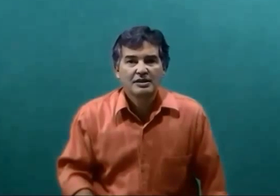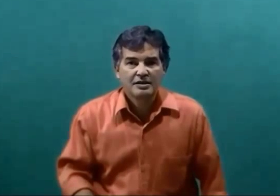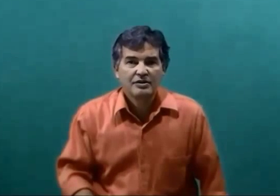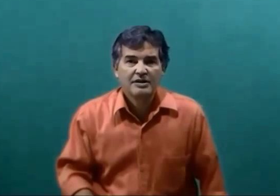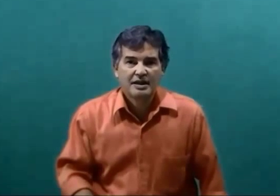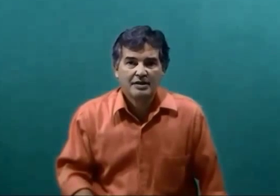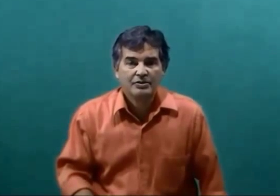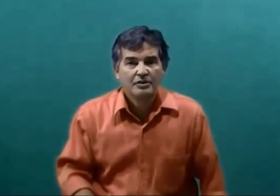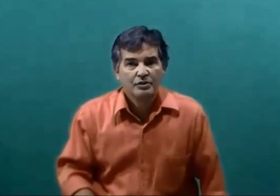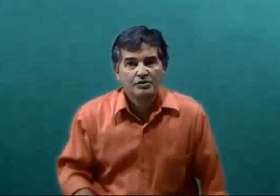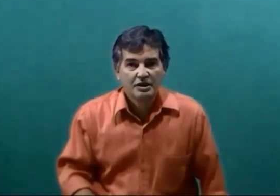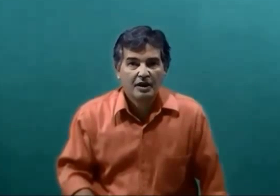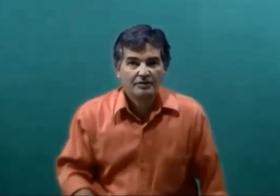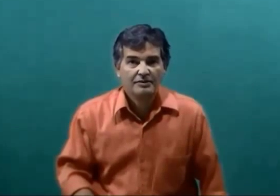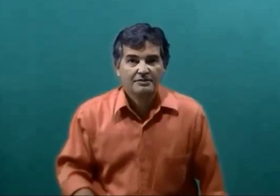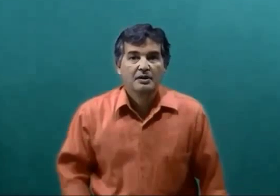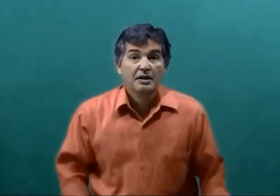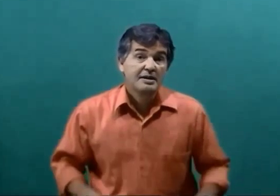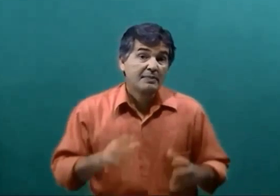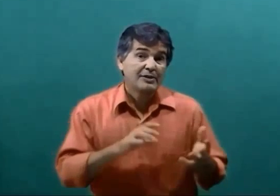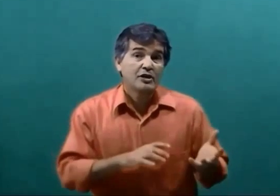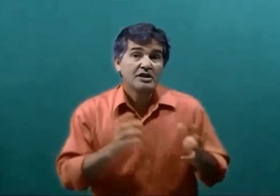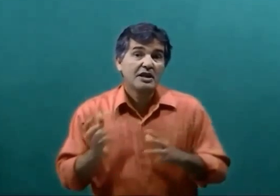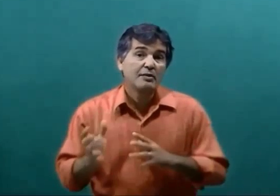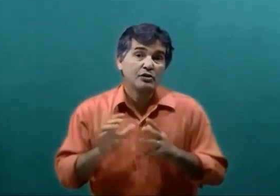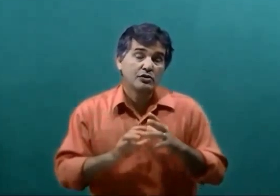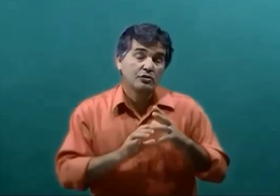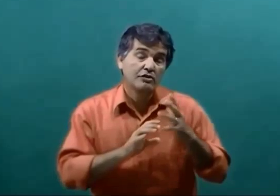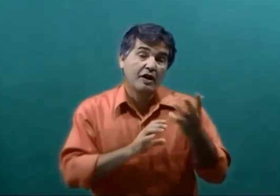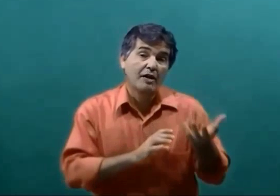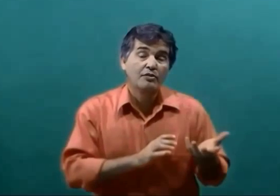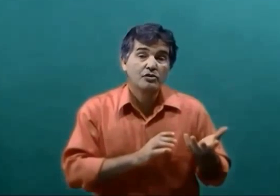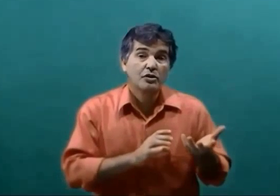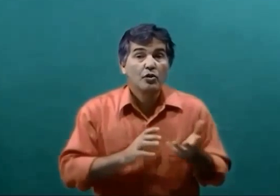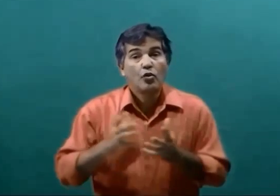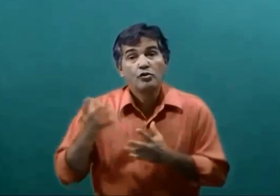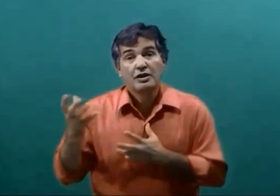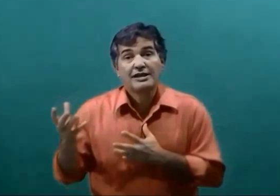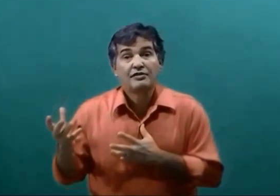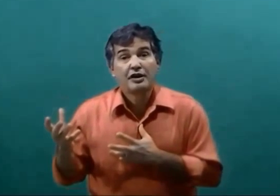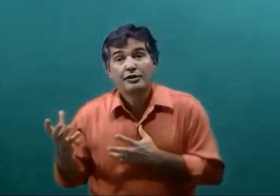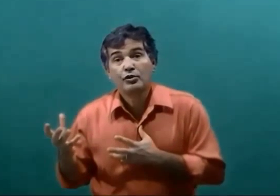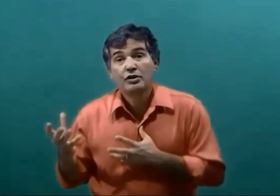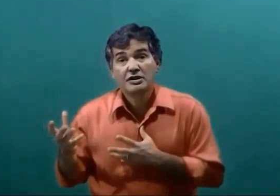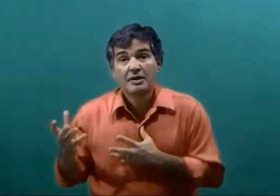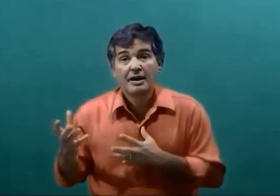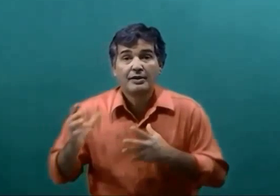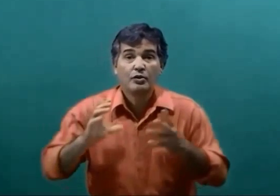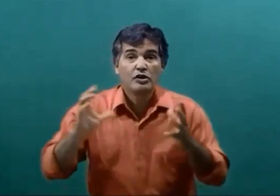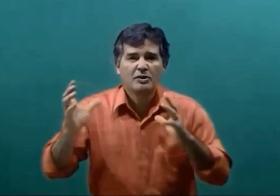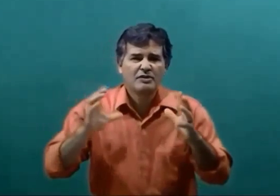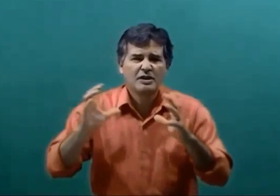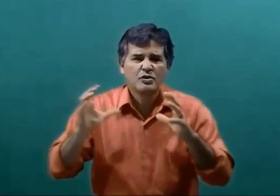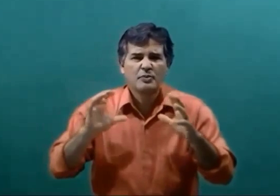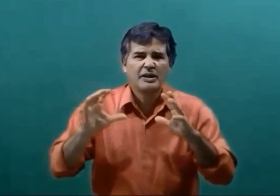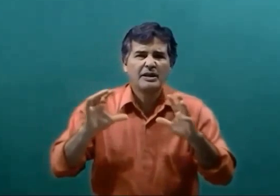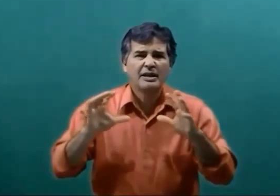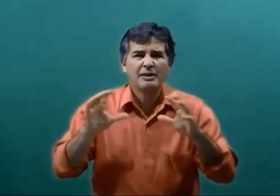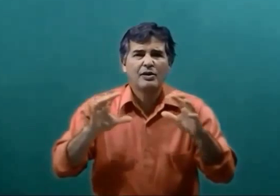sendo utilizado o sinal. Sempre associamos os verbos com os classificadores e marcadores para vocês compreenderem melhor